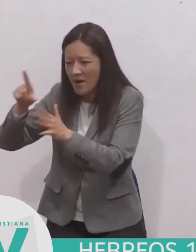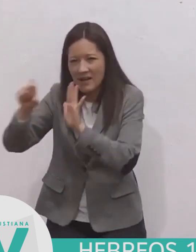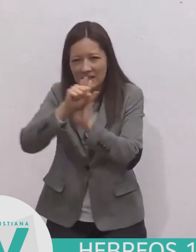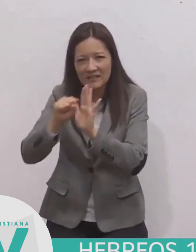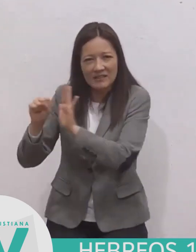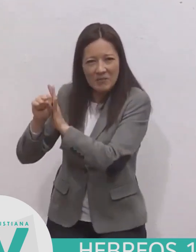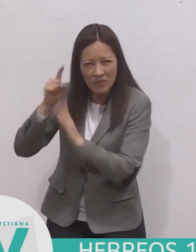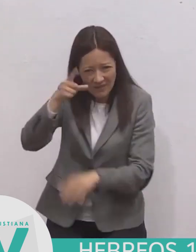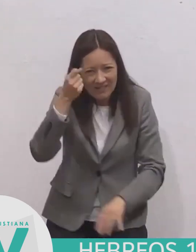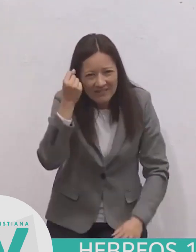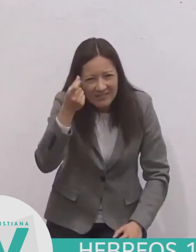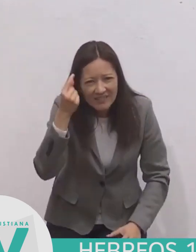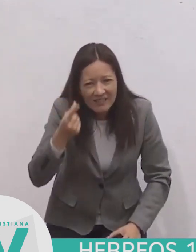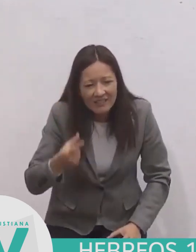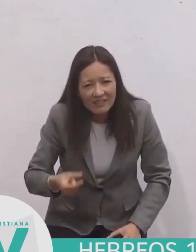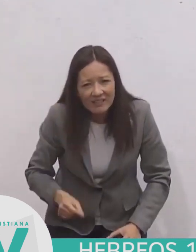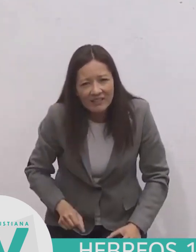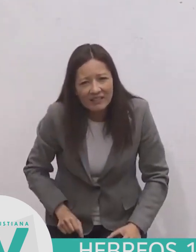vino?